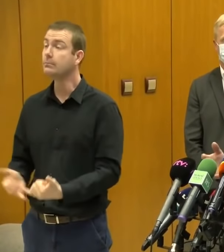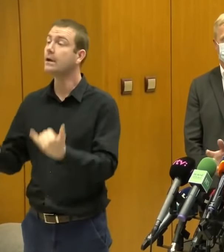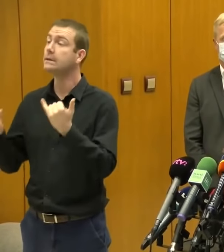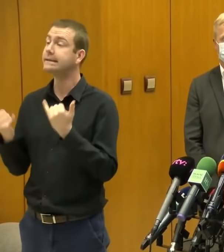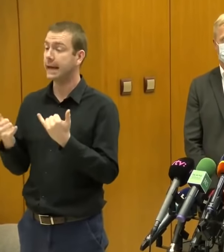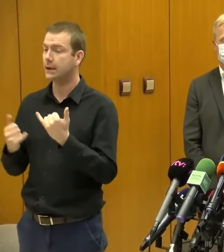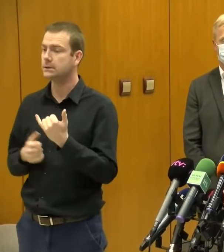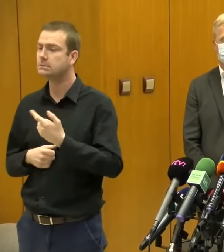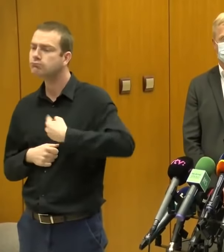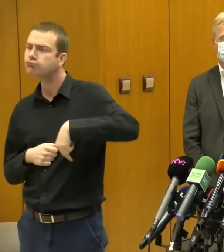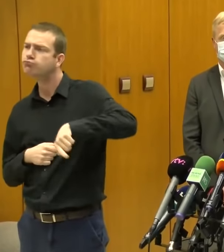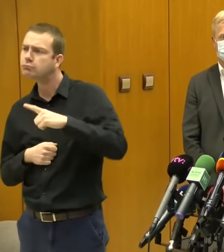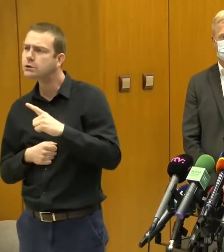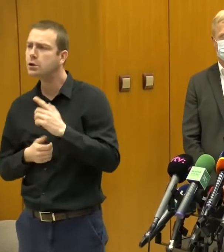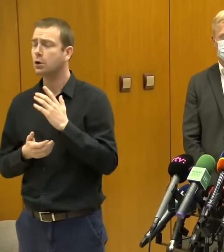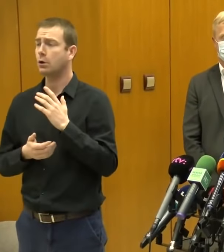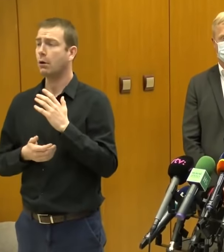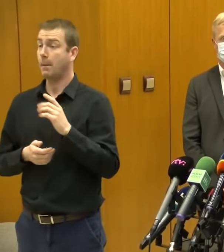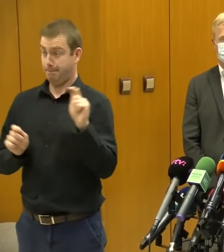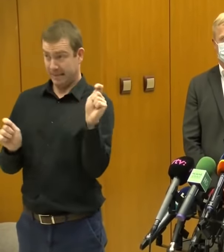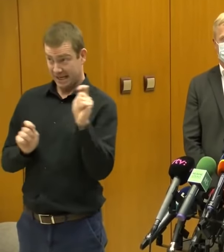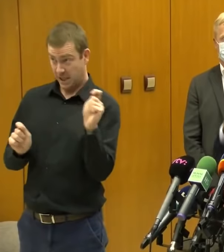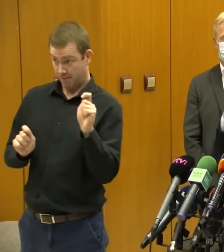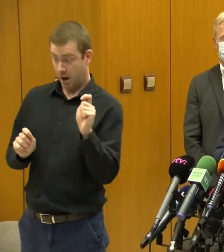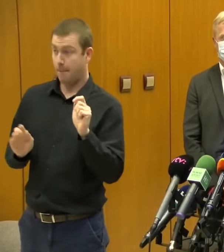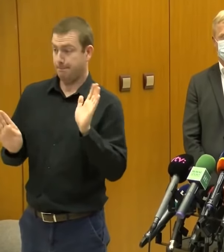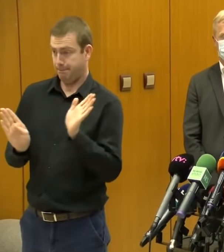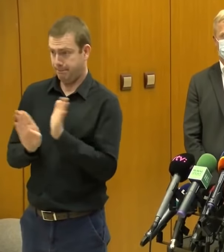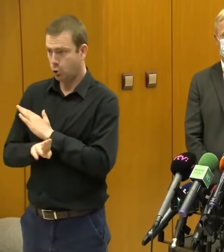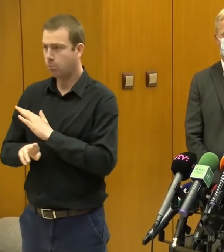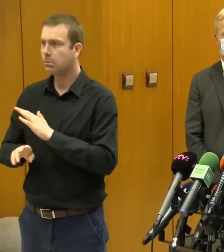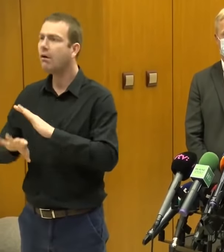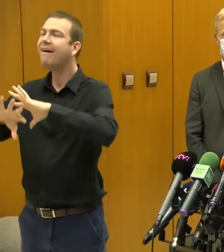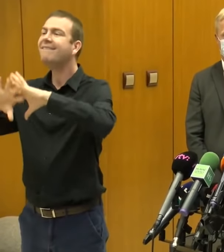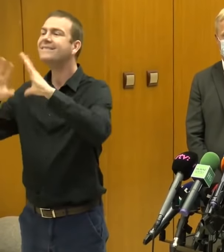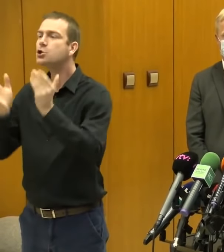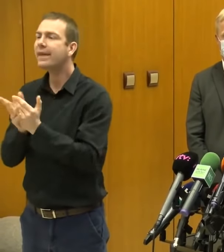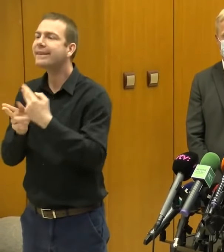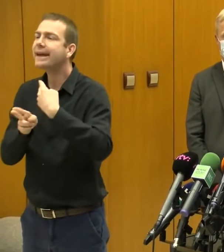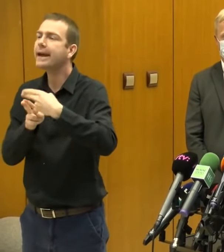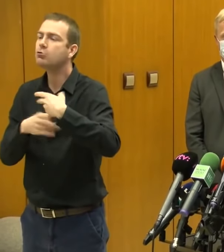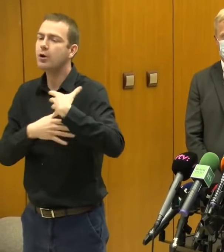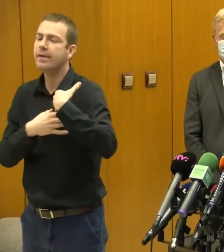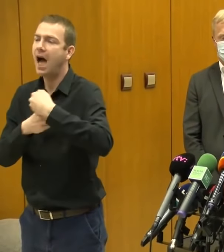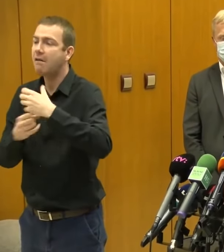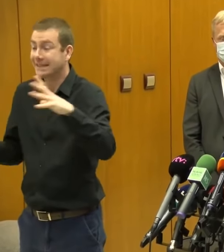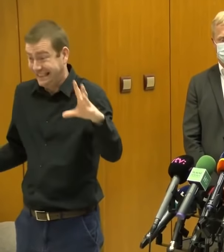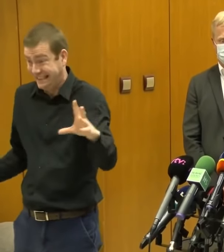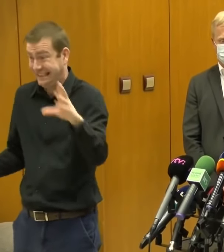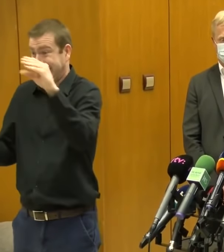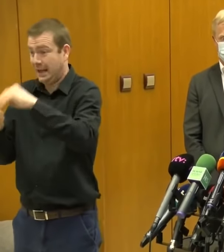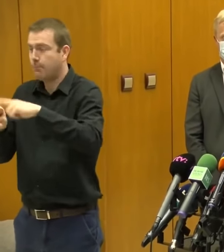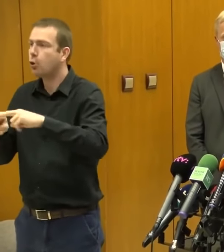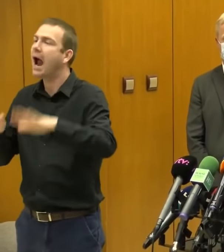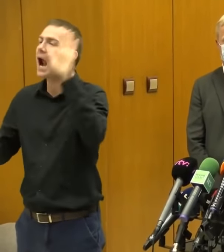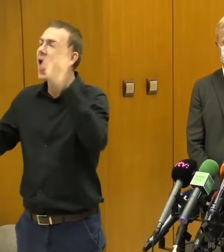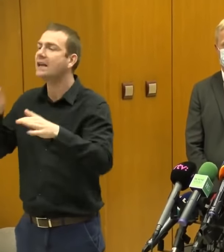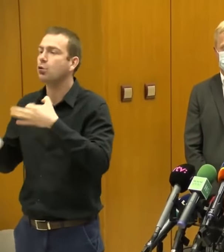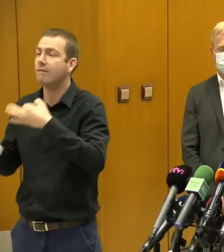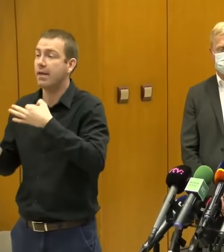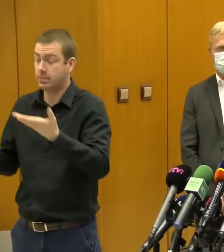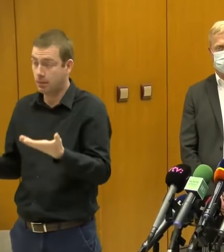v podstate prichádza po prestávke, bude priestor na to, že si zosumarizujeme jednotlivé riešenia a návrhy. Budeme o nich hlasovať. Tie,